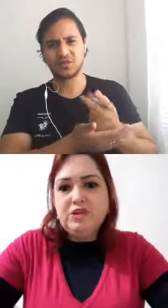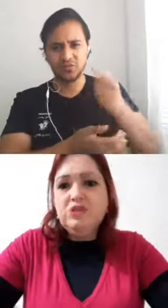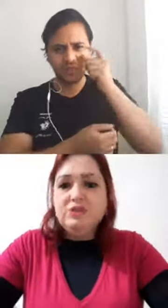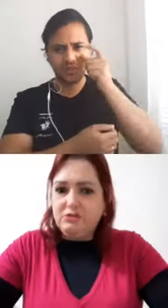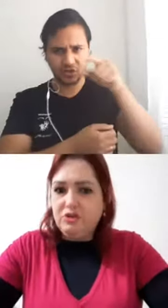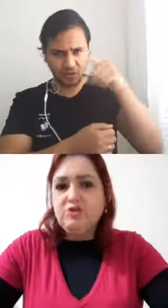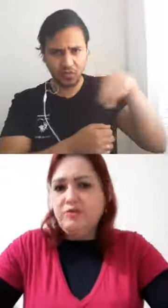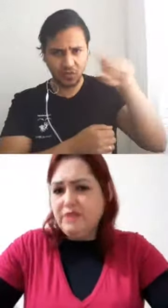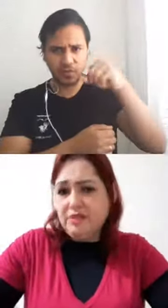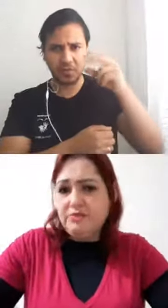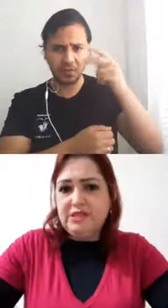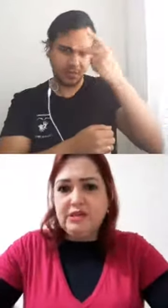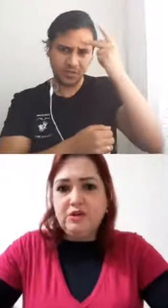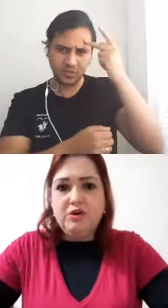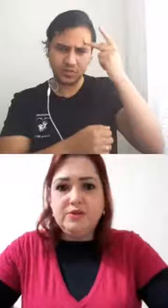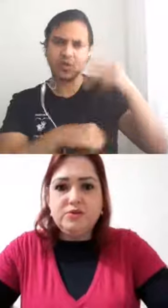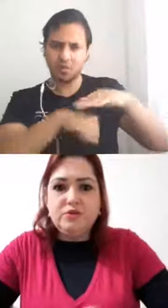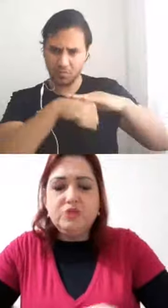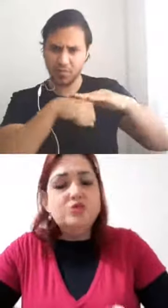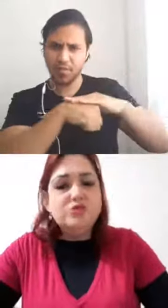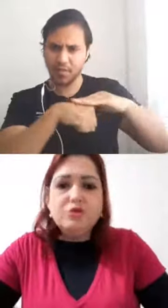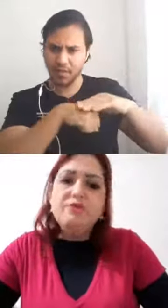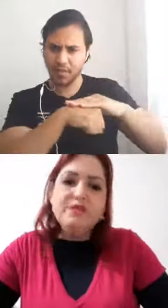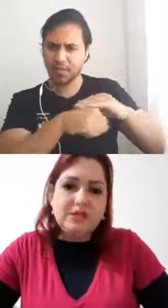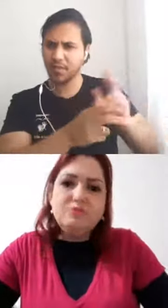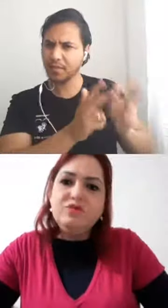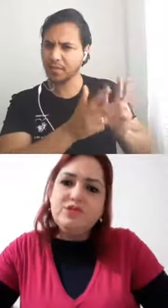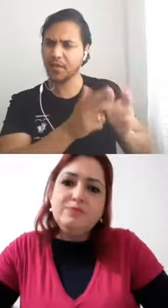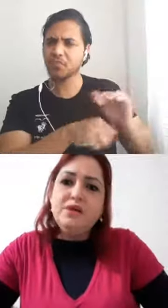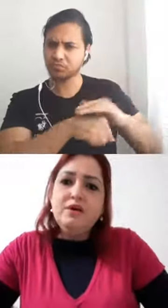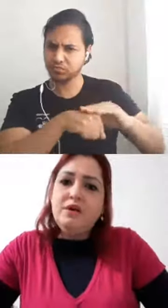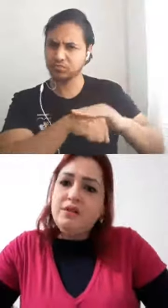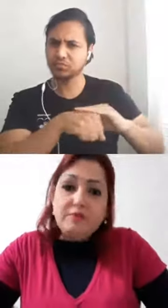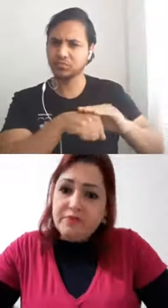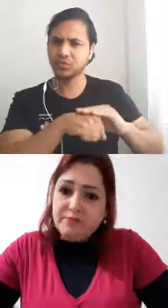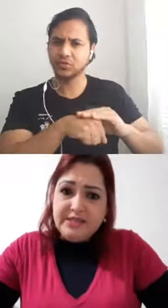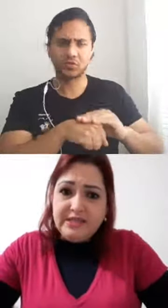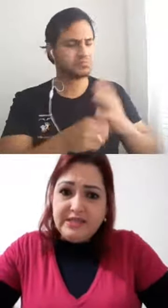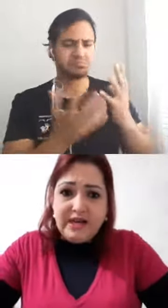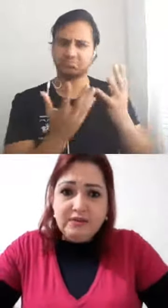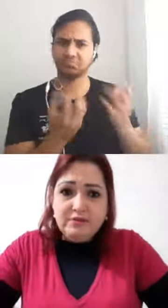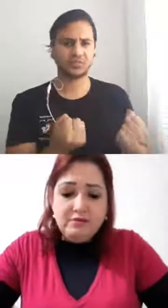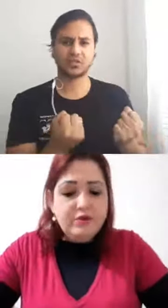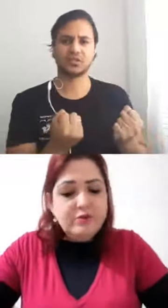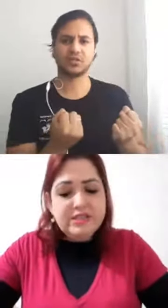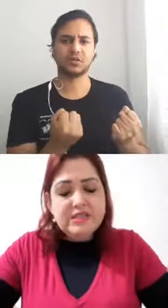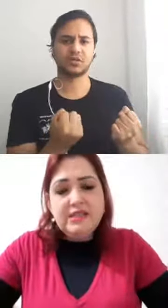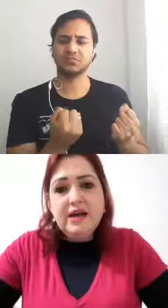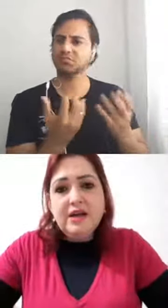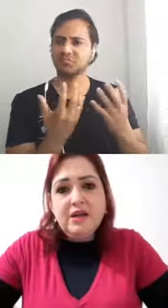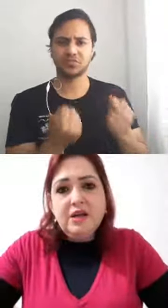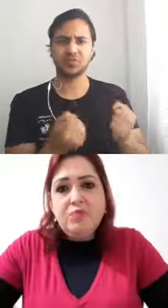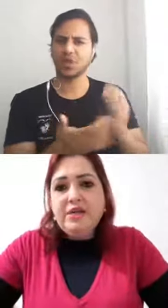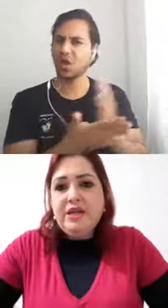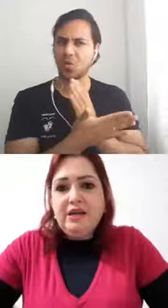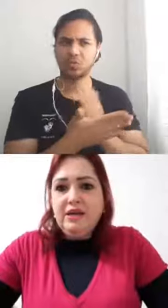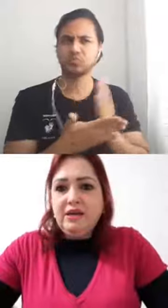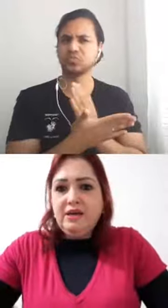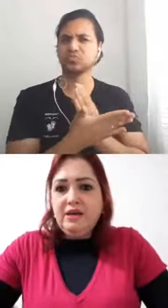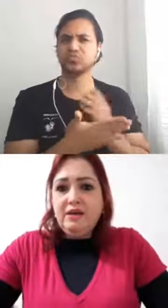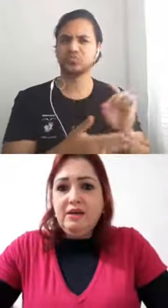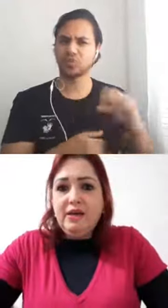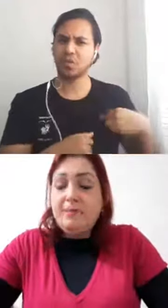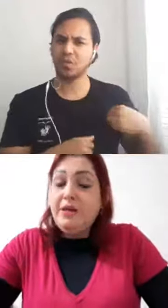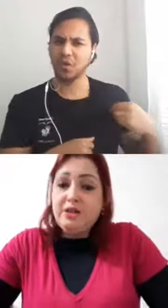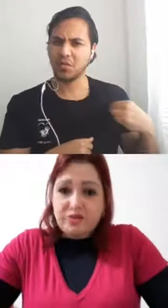assistindo. Nós conversamos entre nós. Nós todos conversamos dizendo, não vamos aceitar. Não vamos aceitar